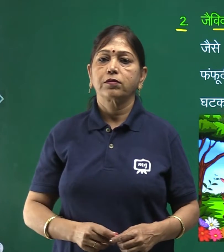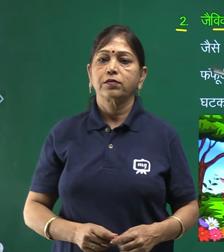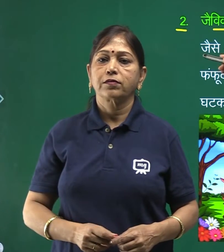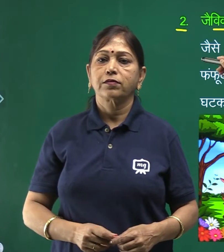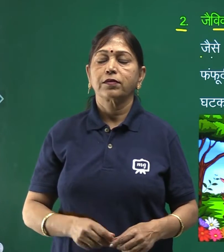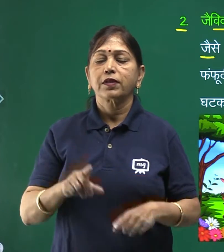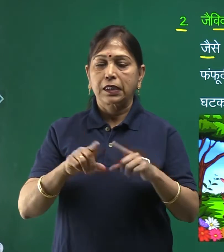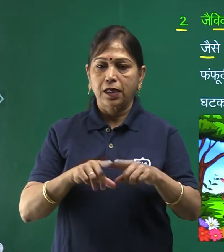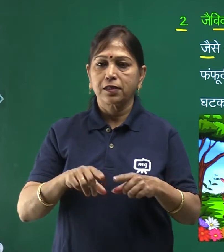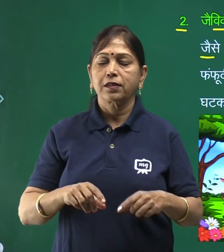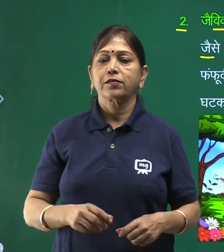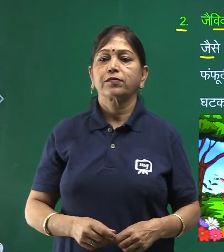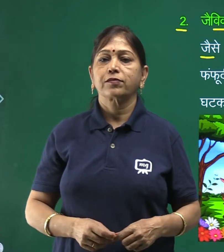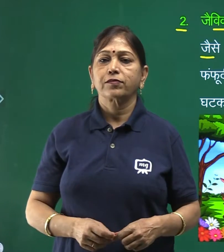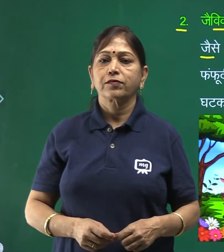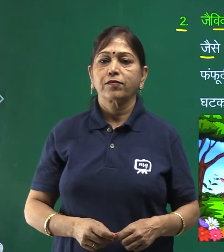जैसे